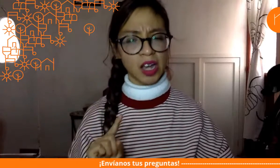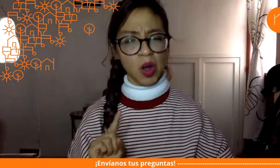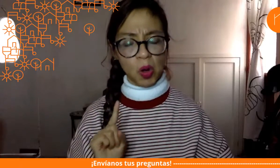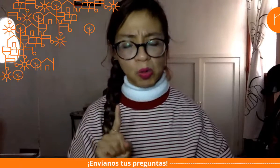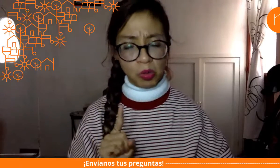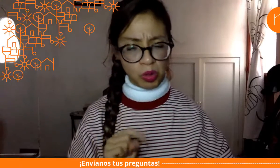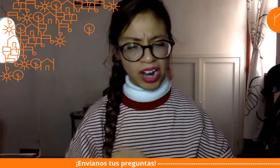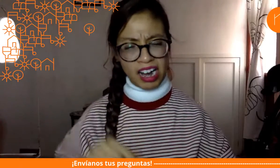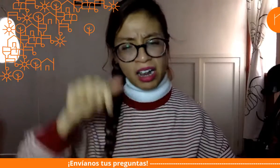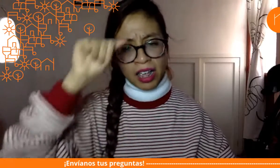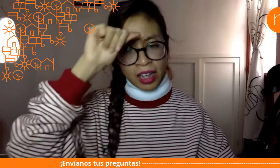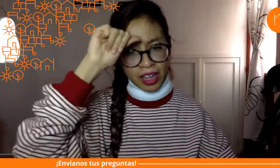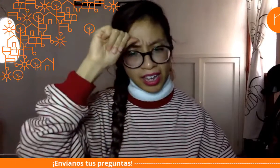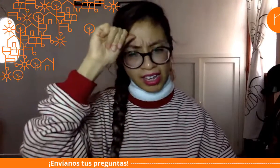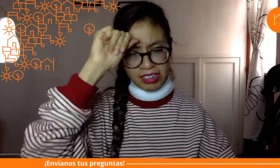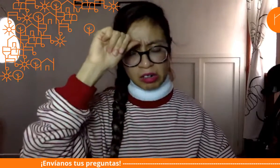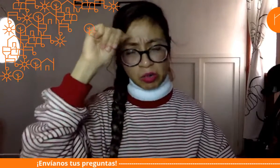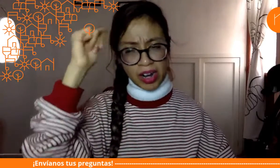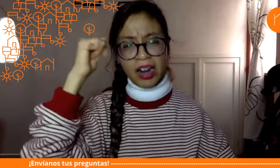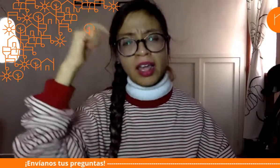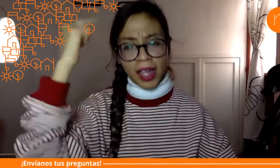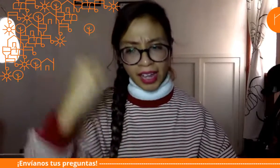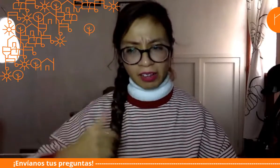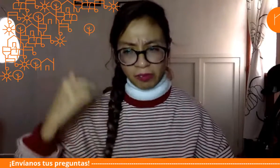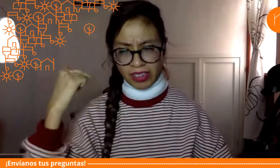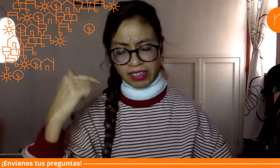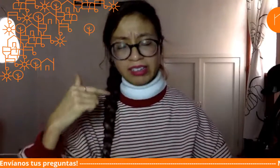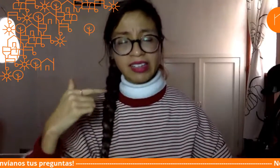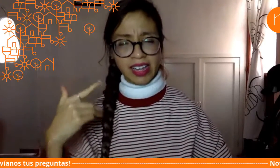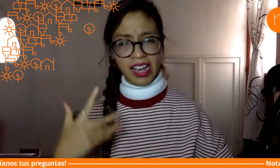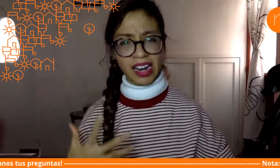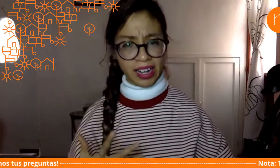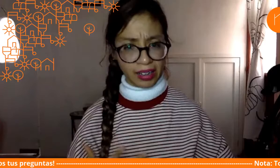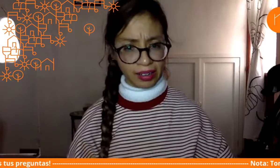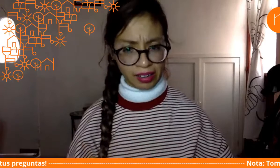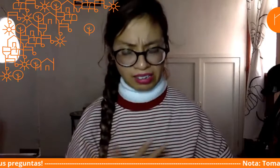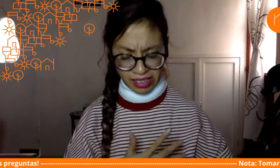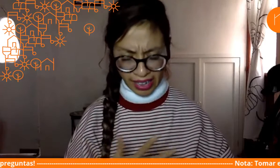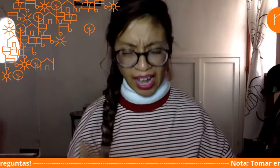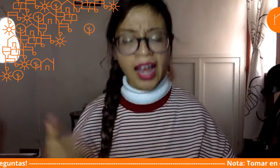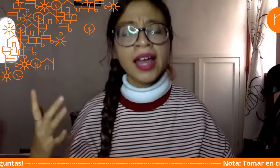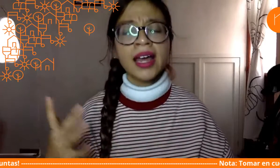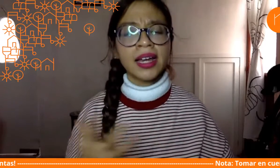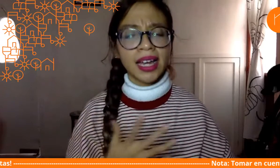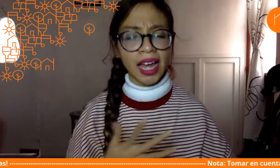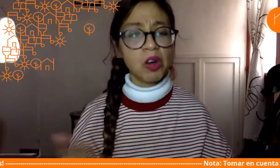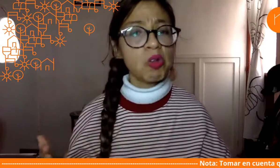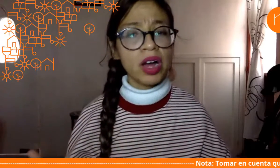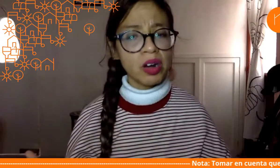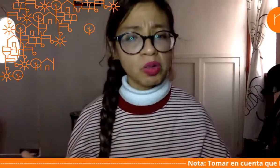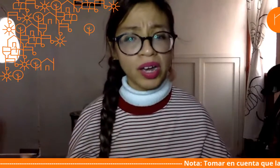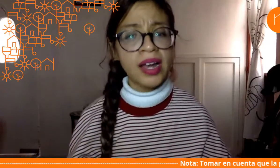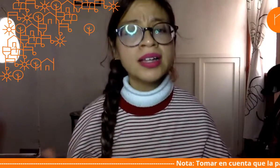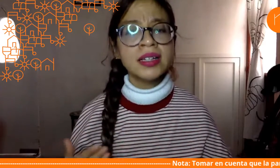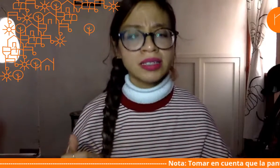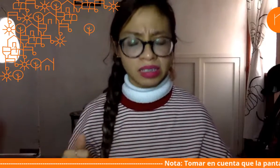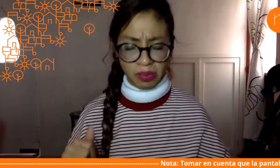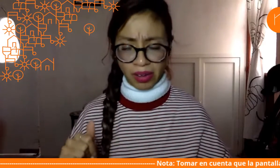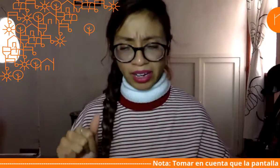tengo un lunar y ese lunar es mi seña característica que nunca, nunca se me va a